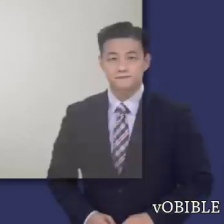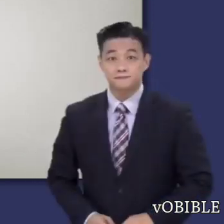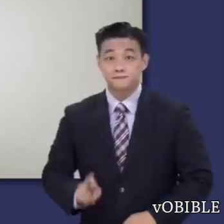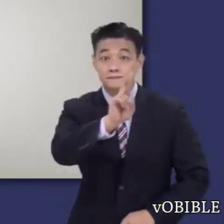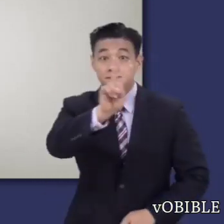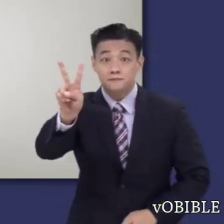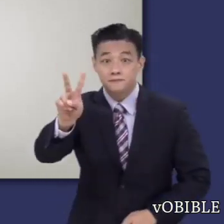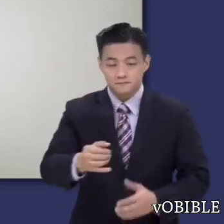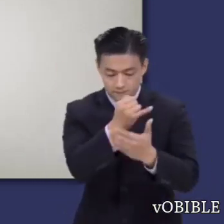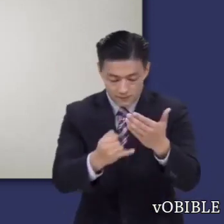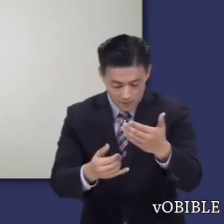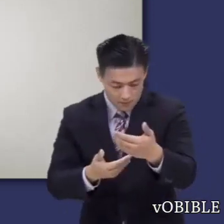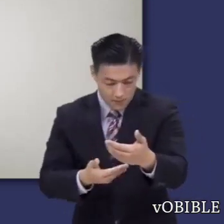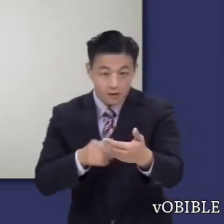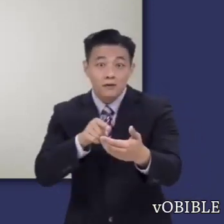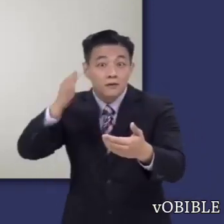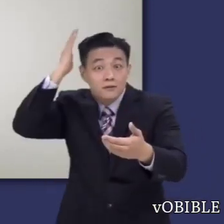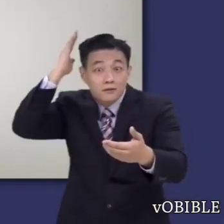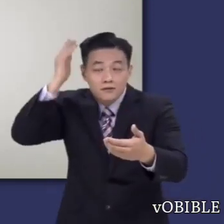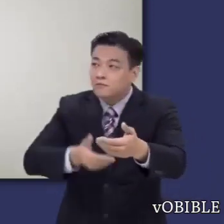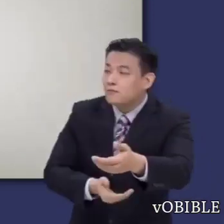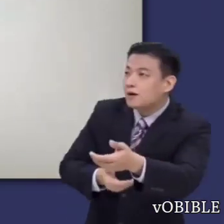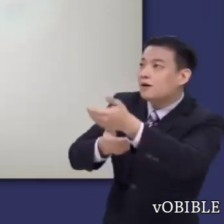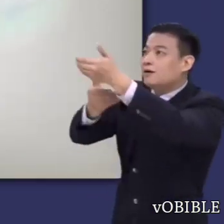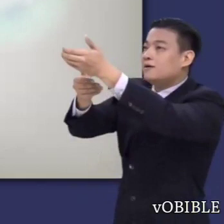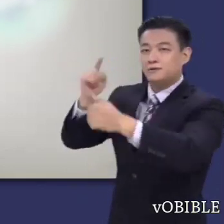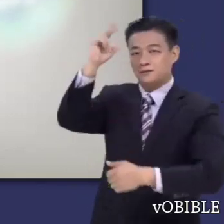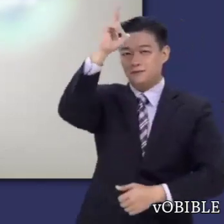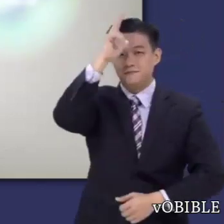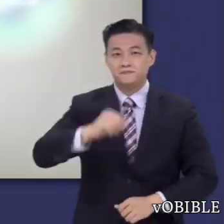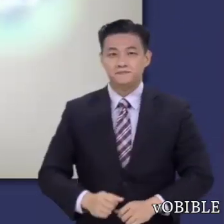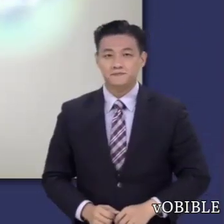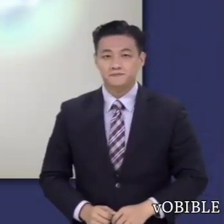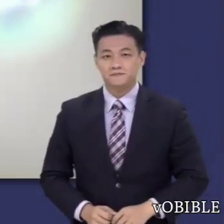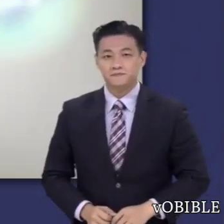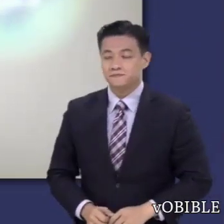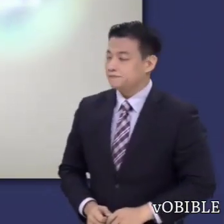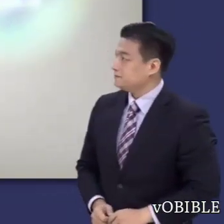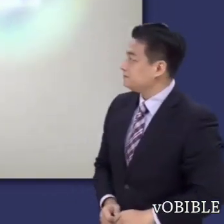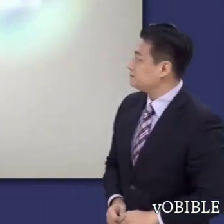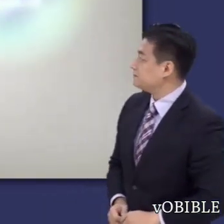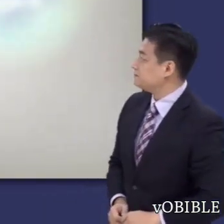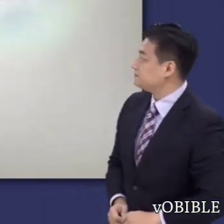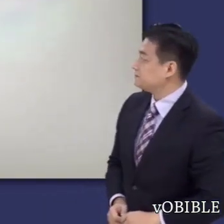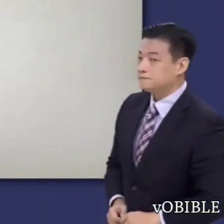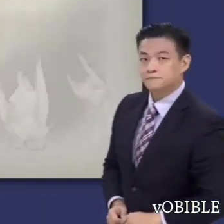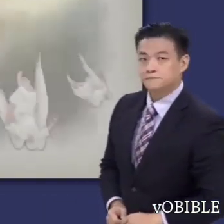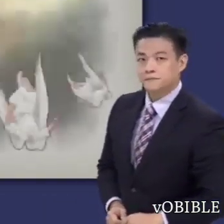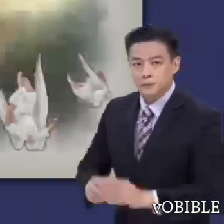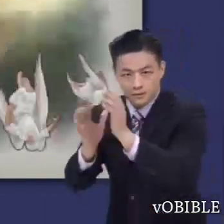第十二章，约翰看到一个男孩，一出生就被带到上帝和上帝的宝座那